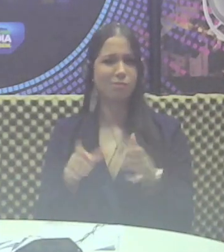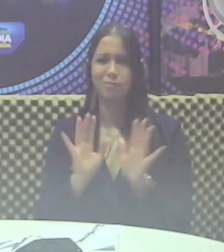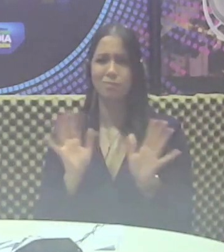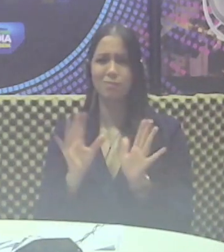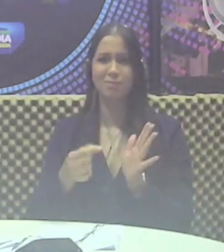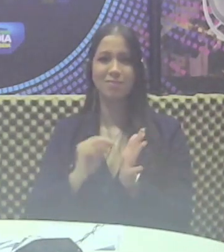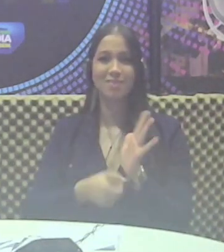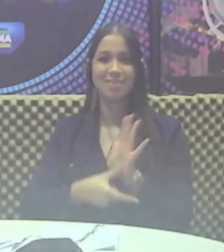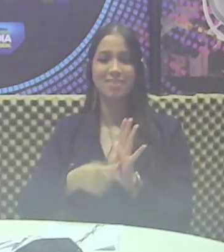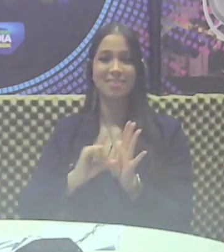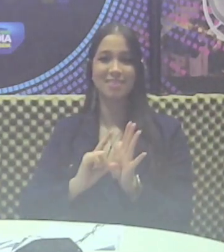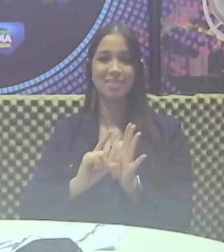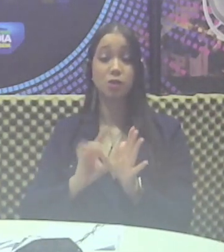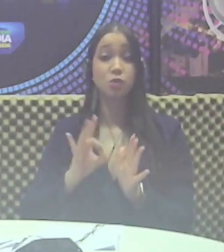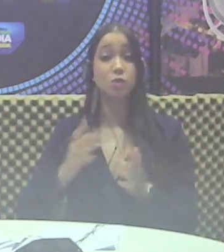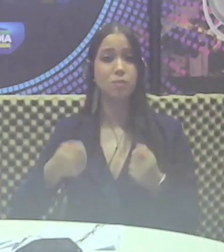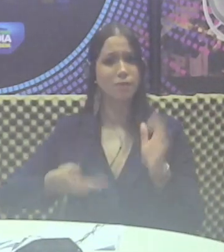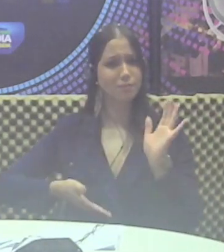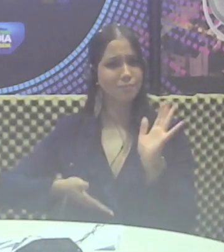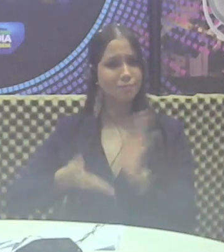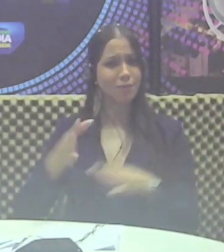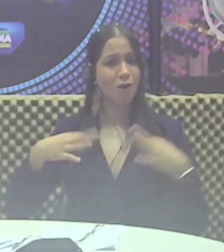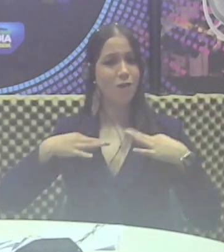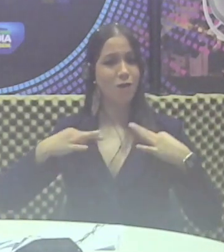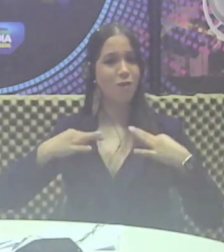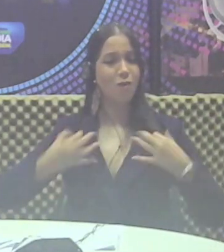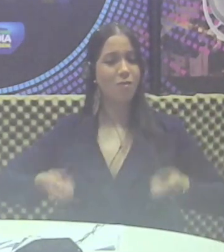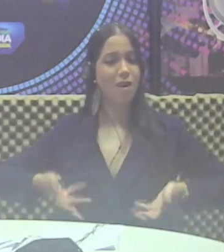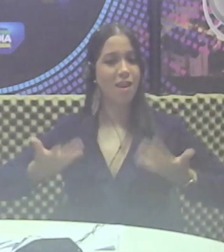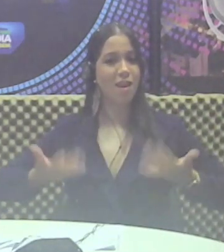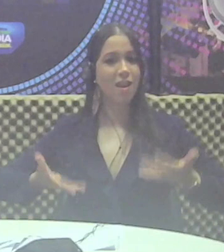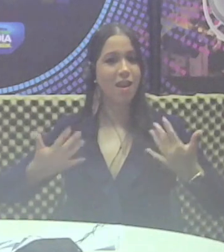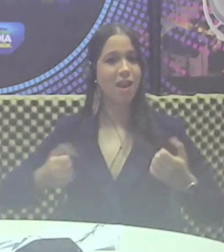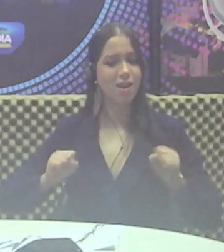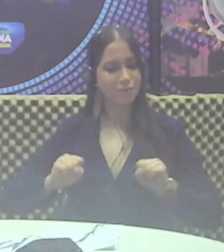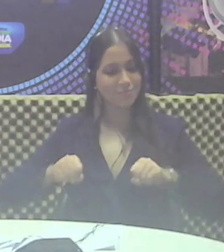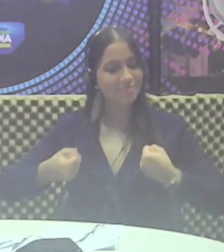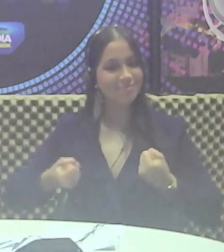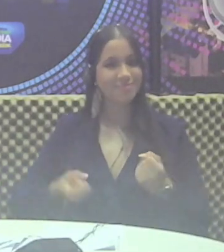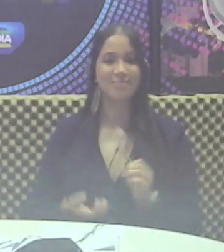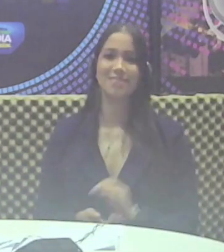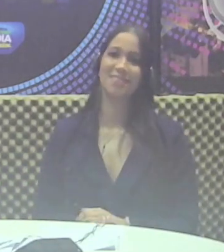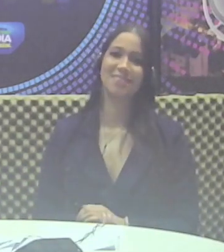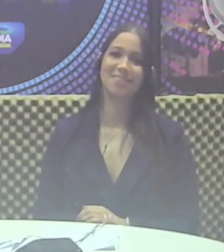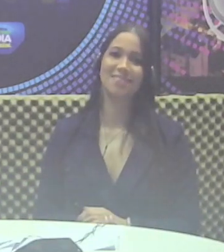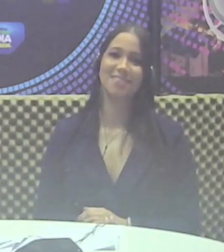fazer inscrição. Basta comparecer com roupas leves e disposição.